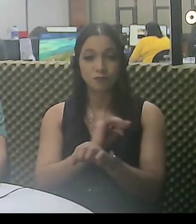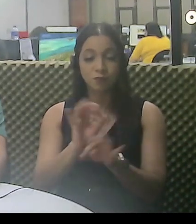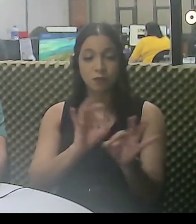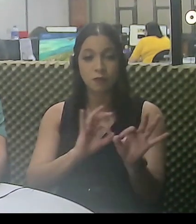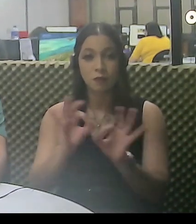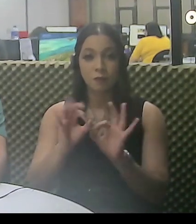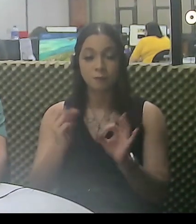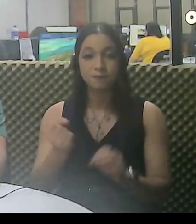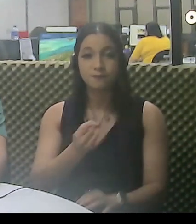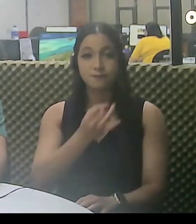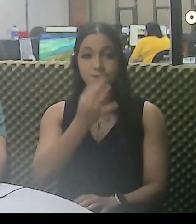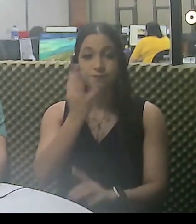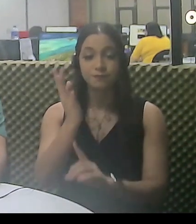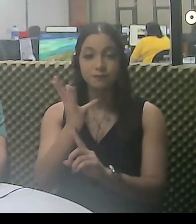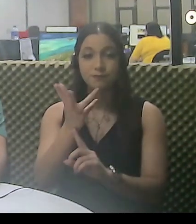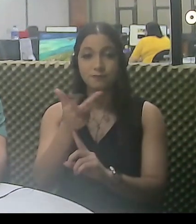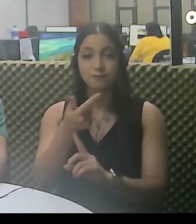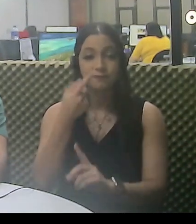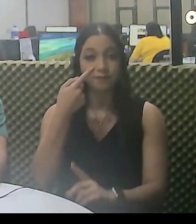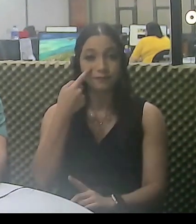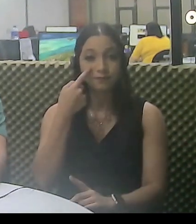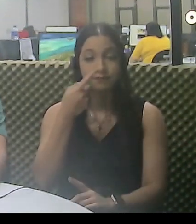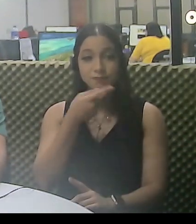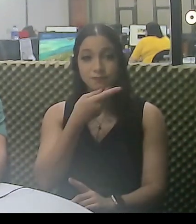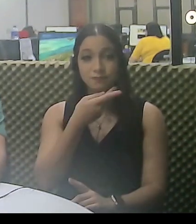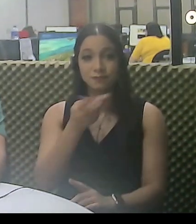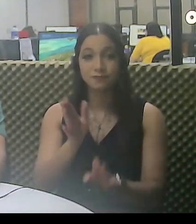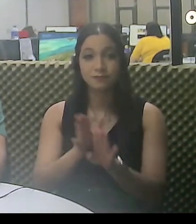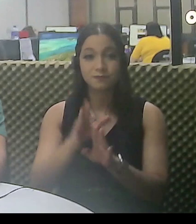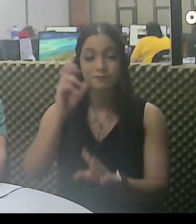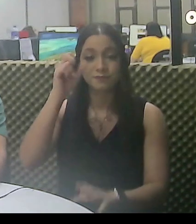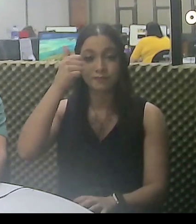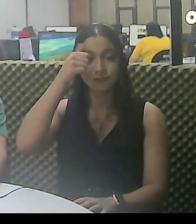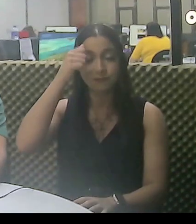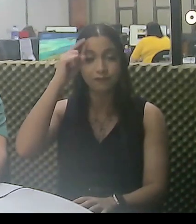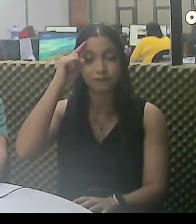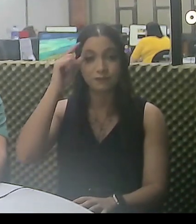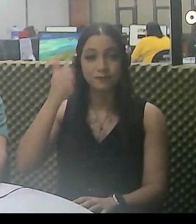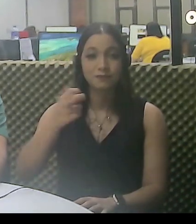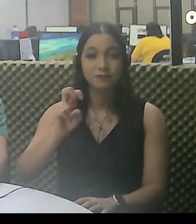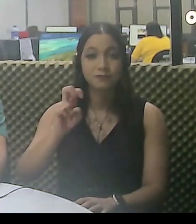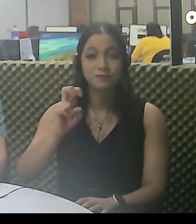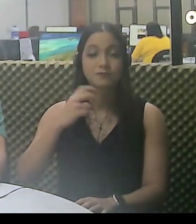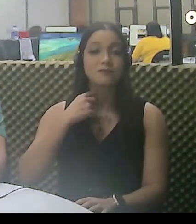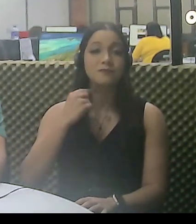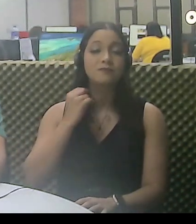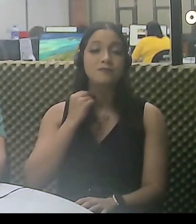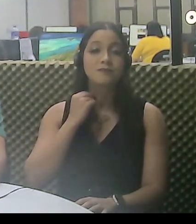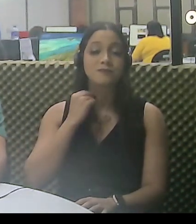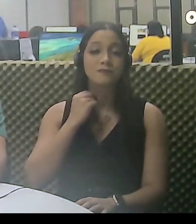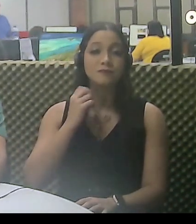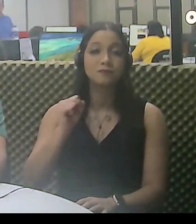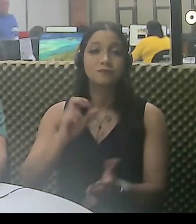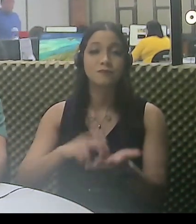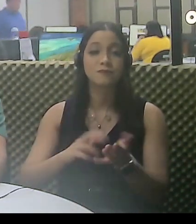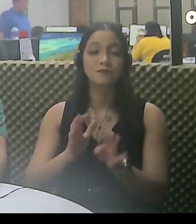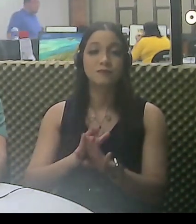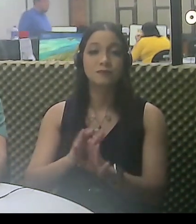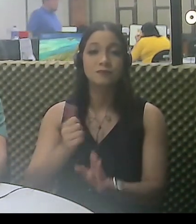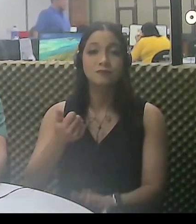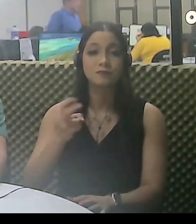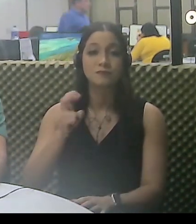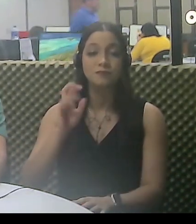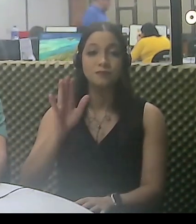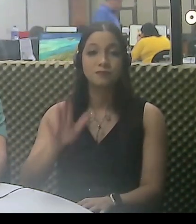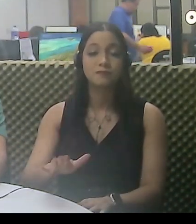vários artistas e pode ser conferida até o dia 15 de Maio das oito da manhã até às 5 horas da tarde a exposição